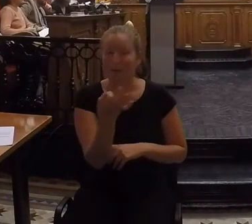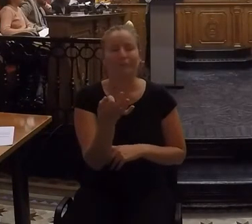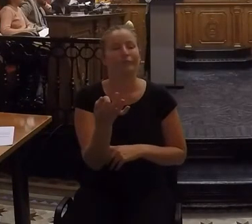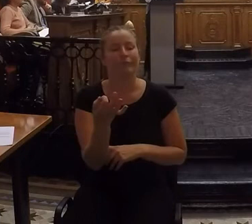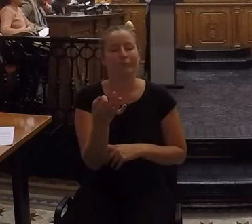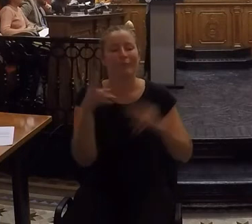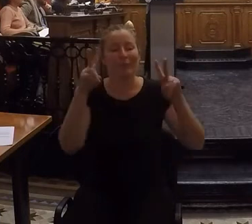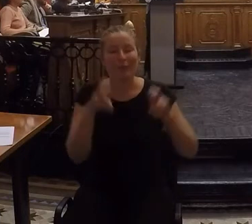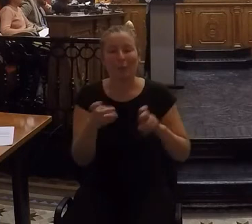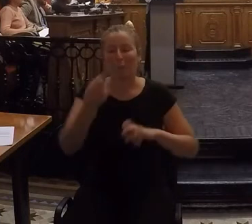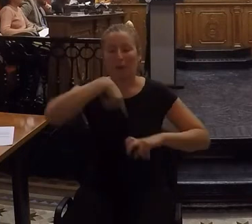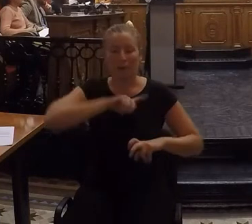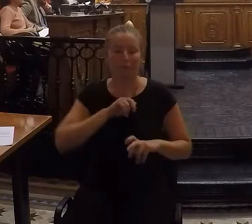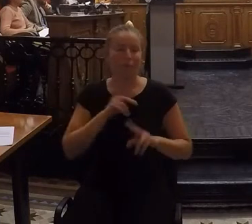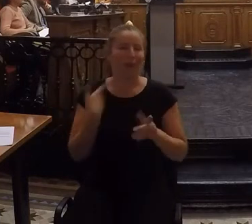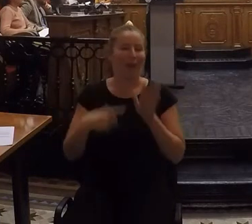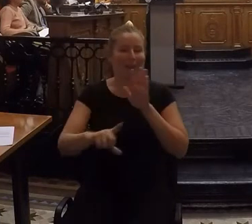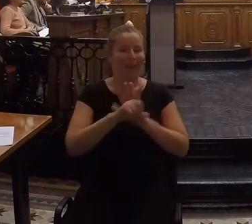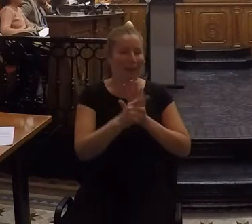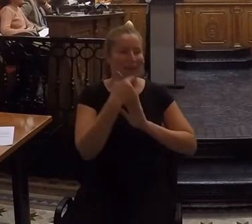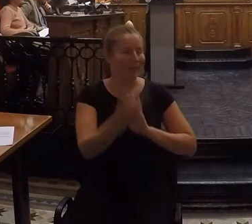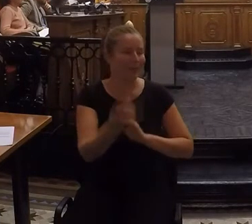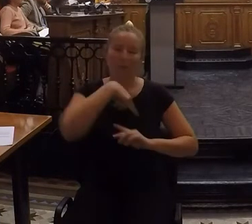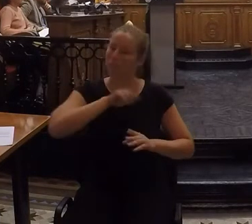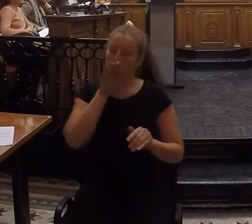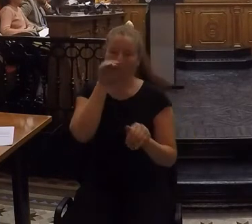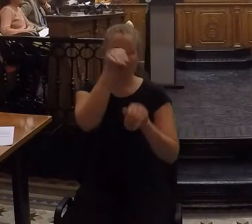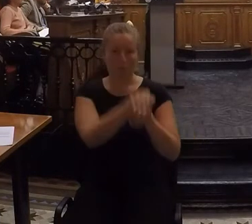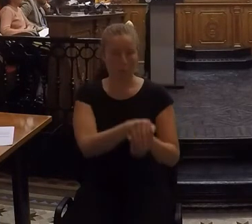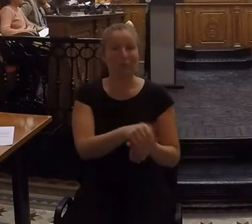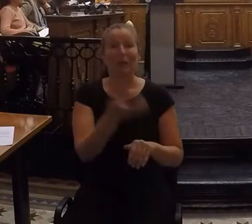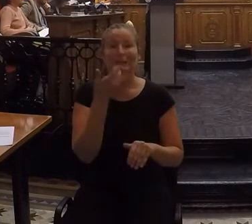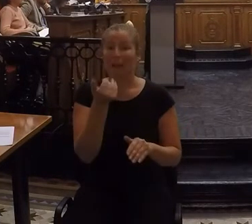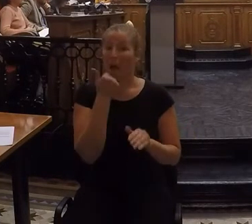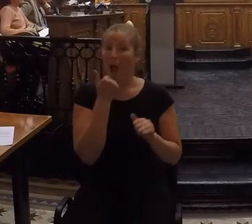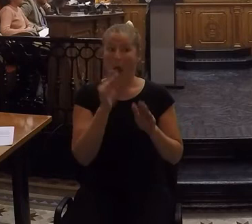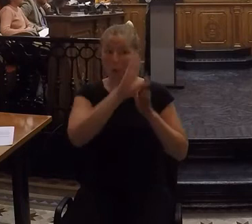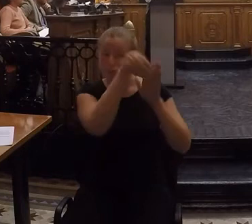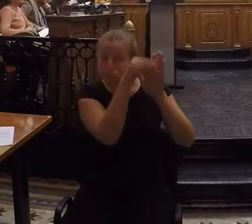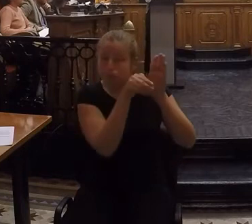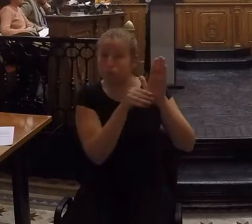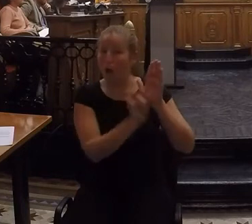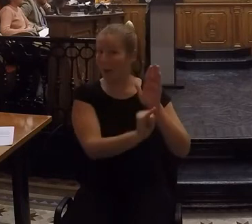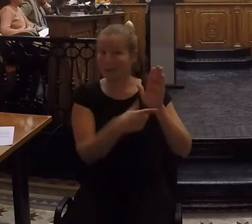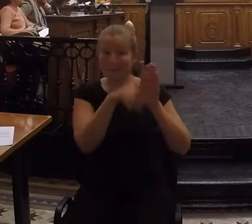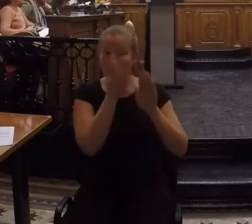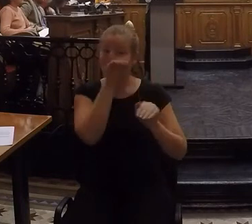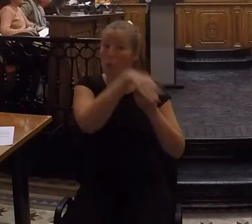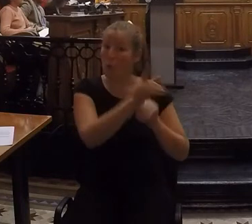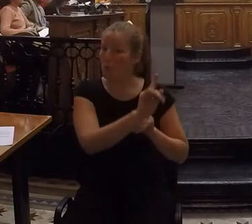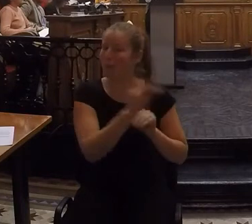motivos establecidos por la ley, de manera que las alegaciones que no se ajusten a dichos motivos han de ser